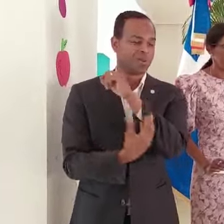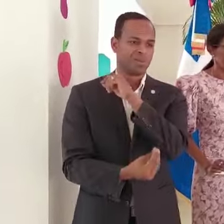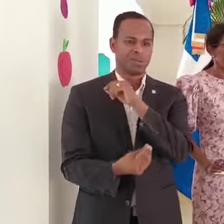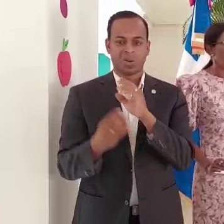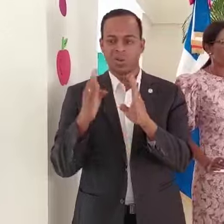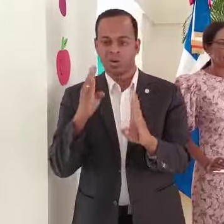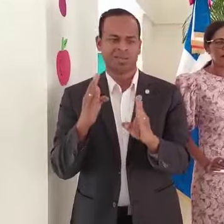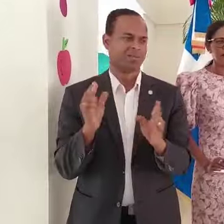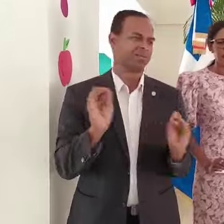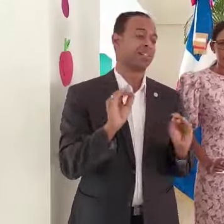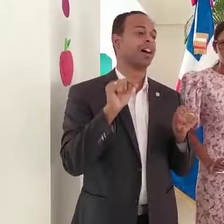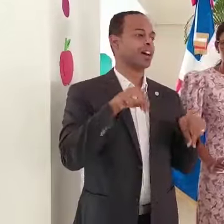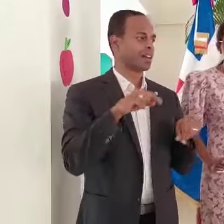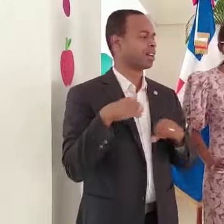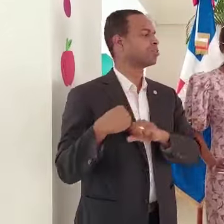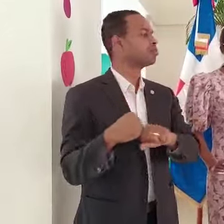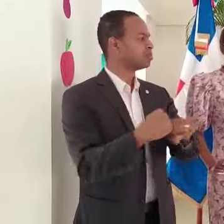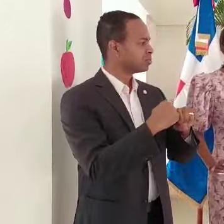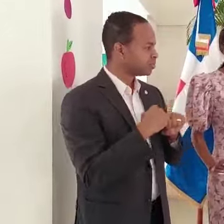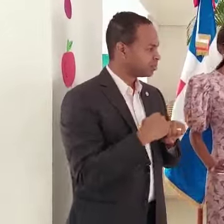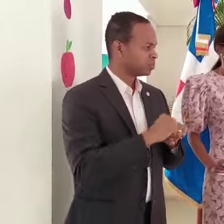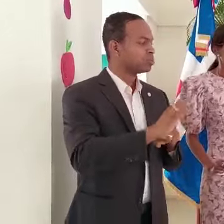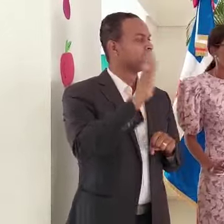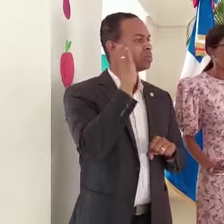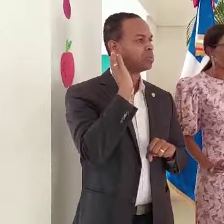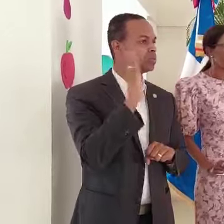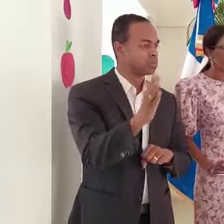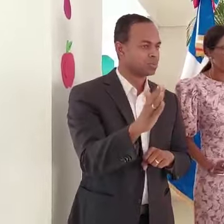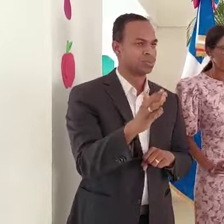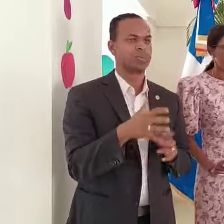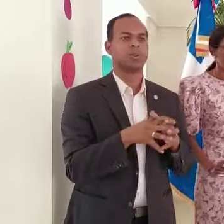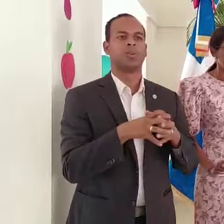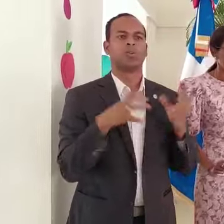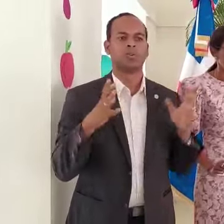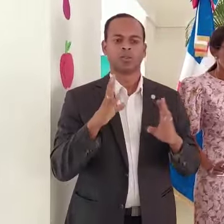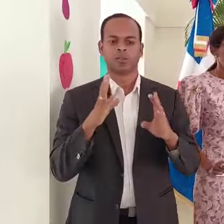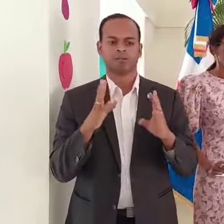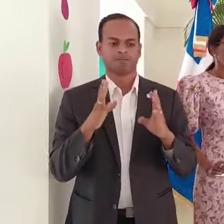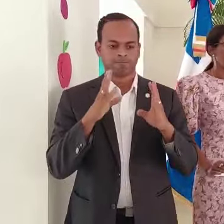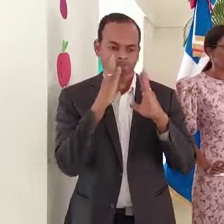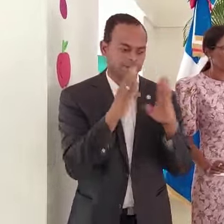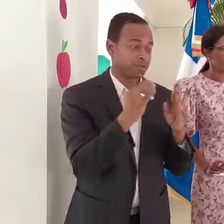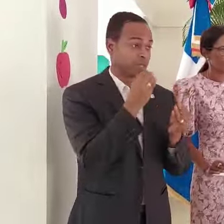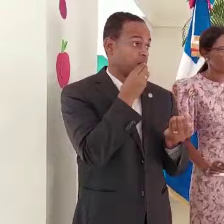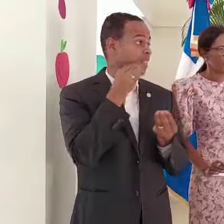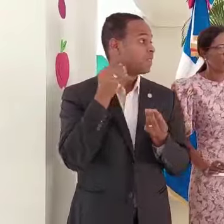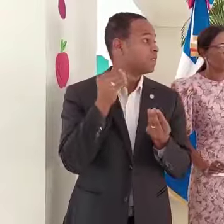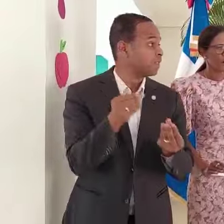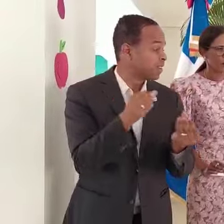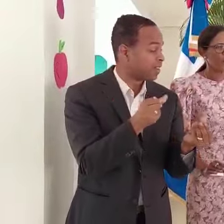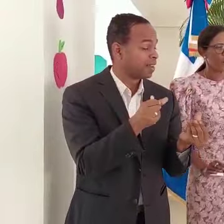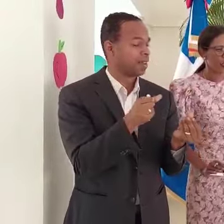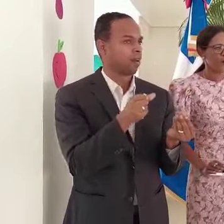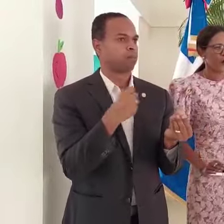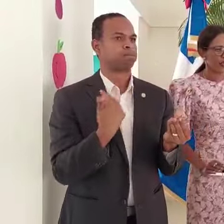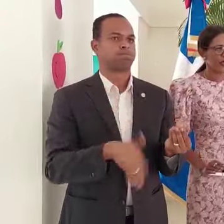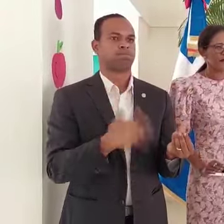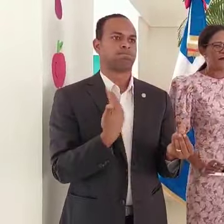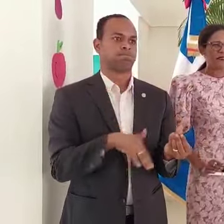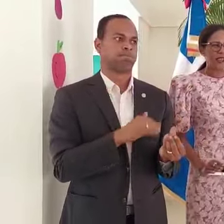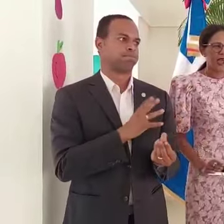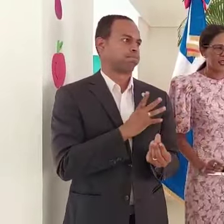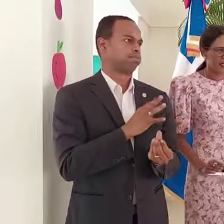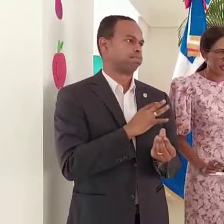lo atienda. Aquí va a haber seguridad, aquí va a haber muchas tensiones, la alimentación de muy